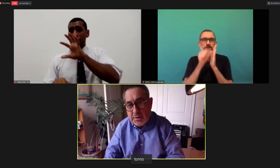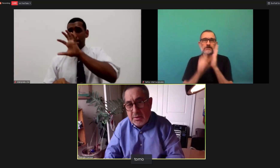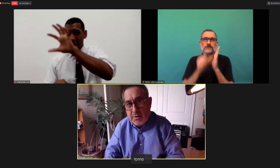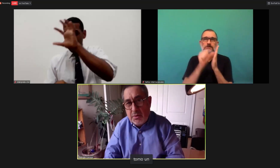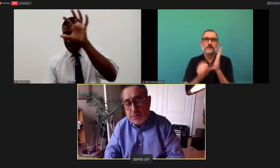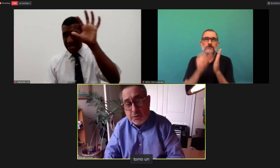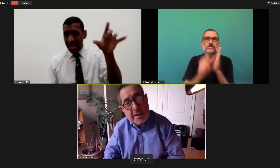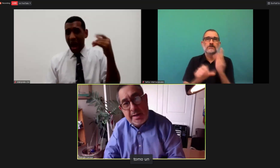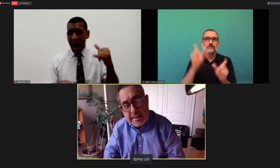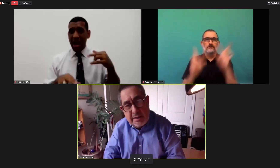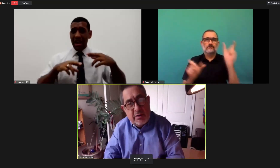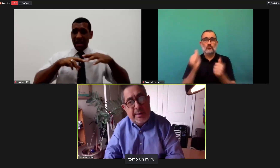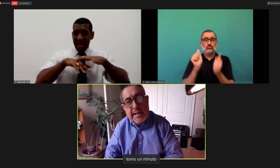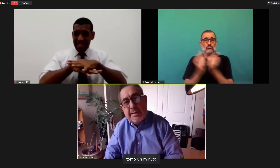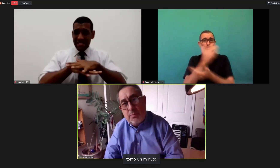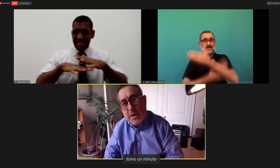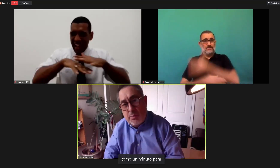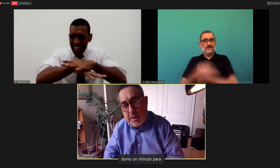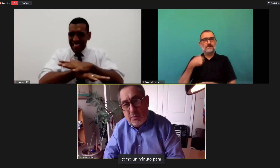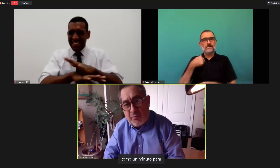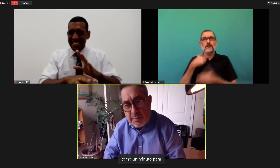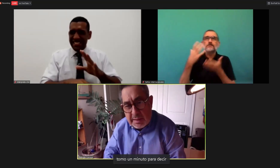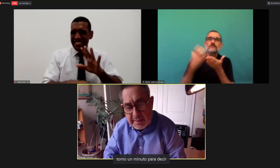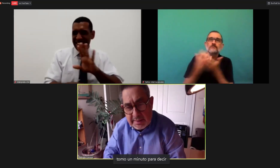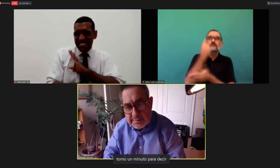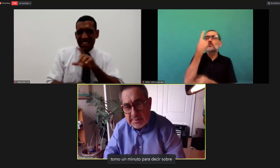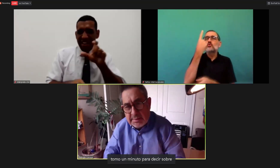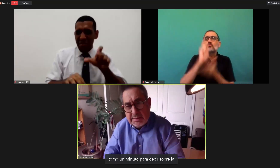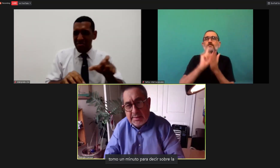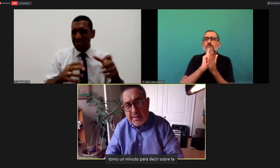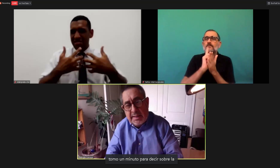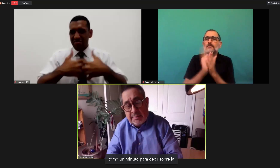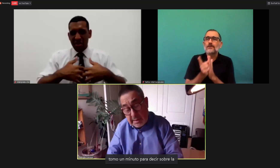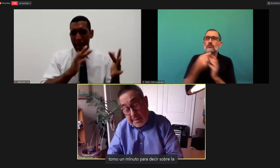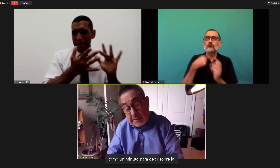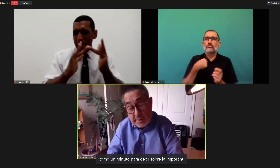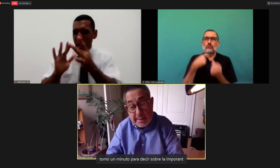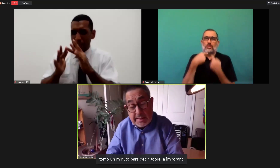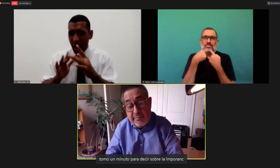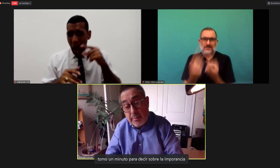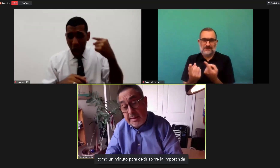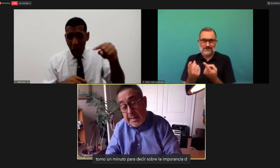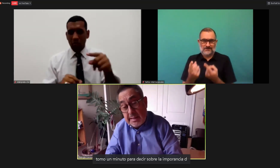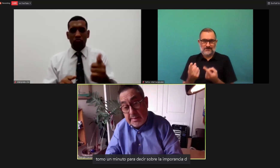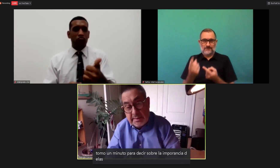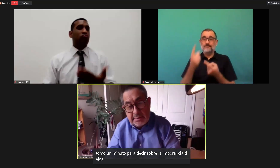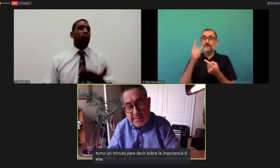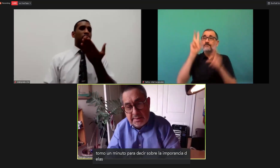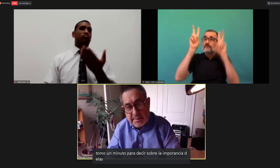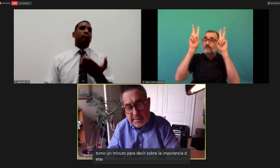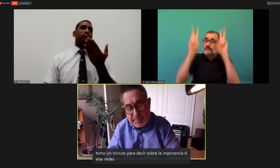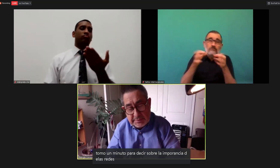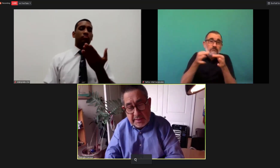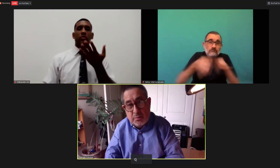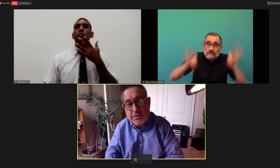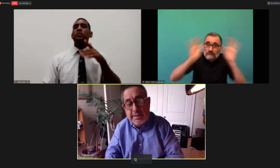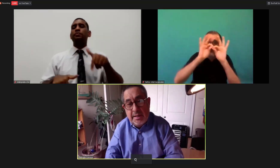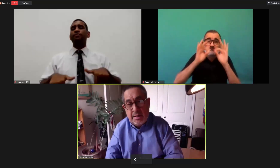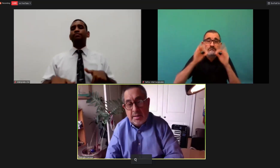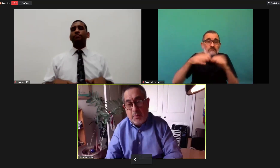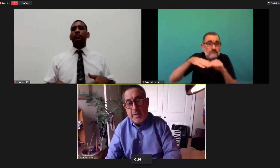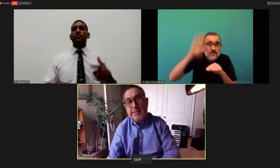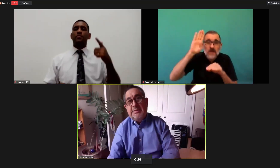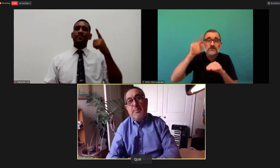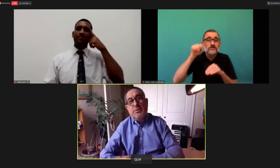formando. Nosotros desde la red iberoamericana estamos ayudando a formar redes, de hecho la red iberoamericana de empresas